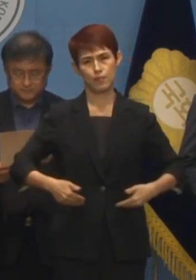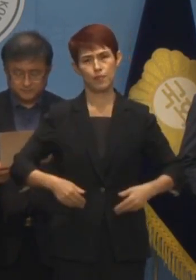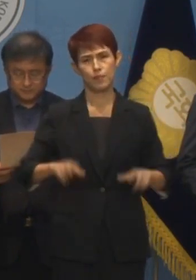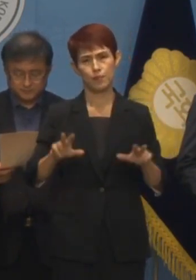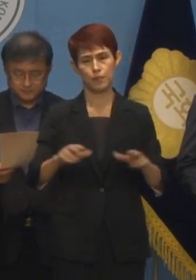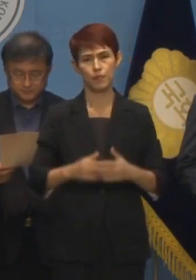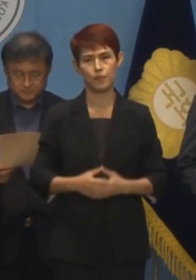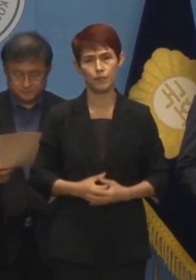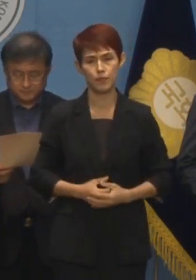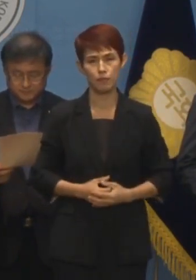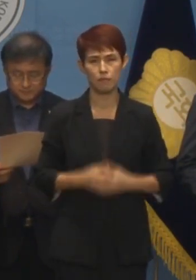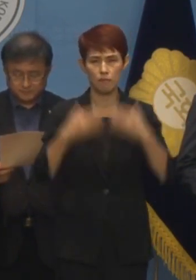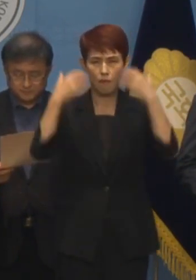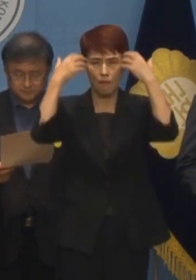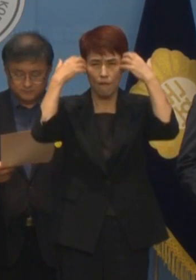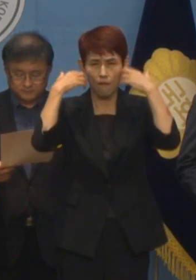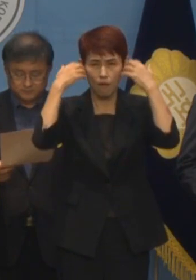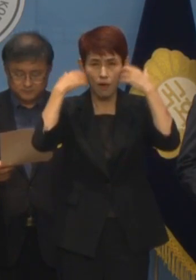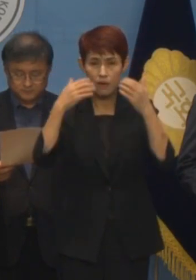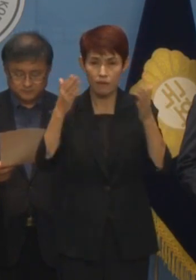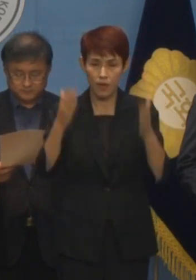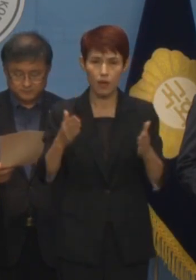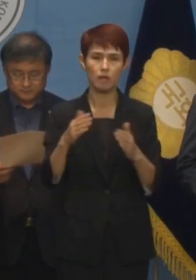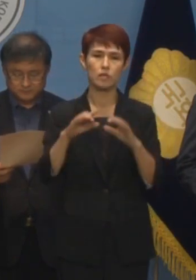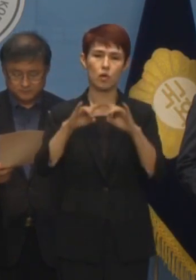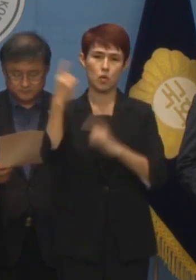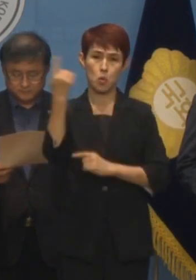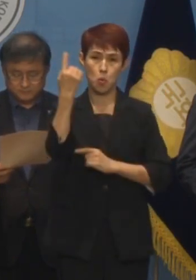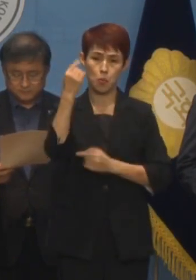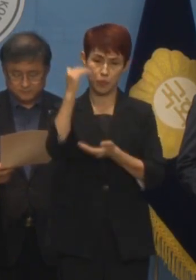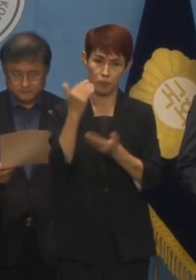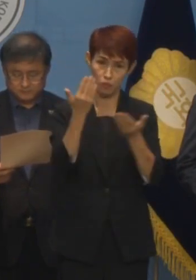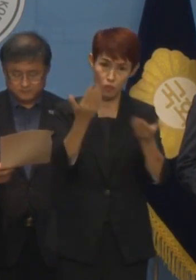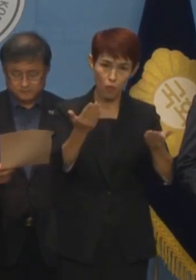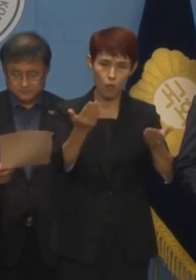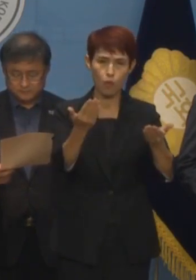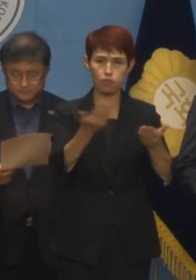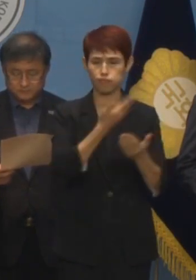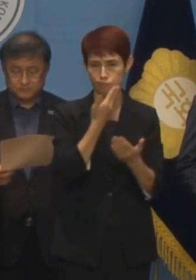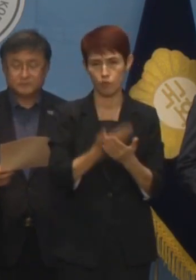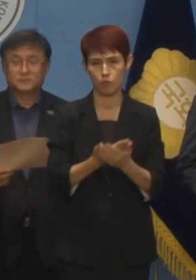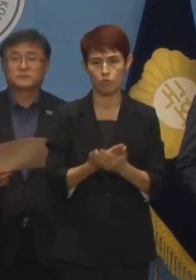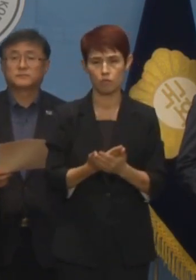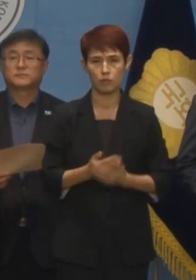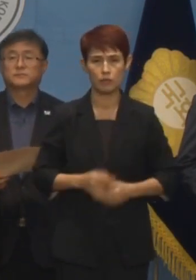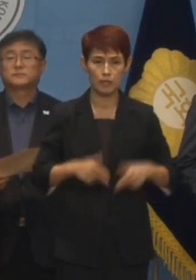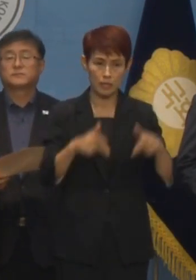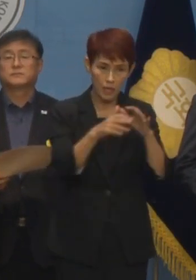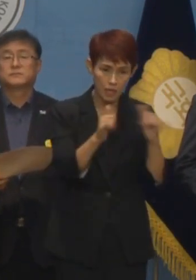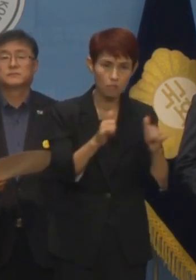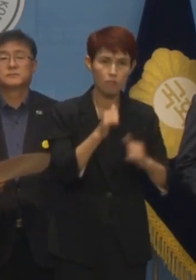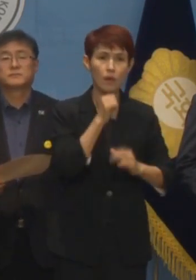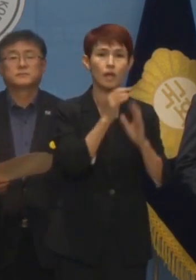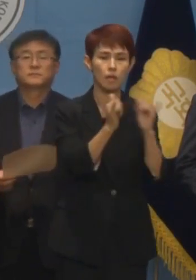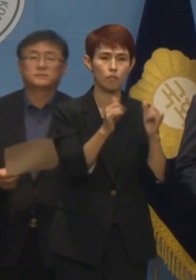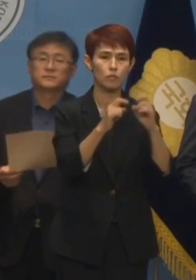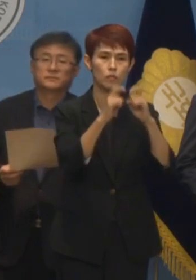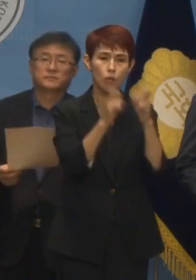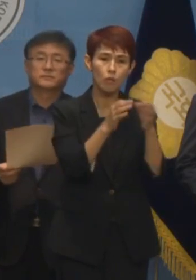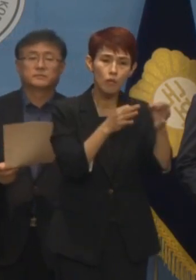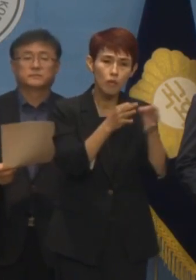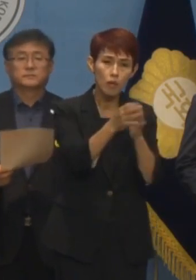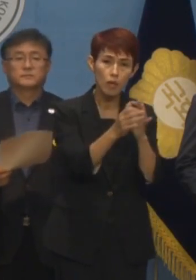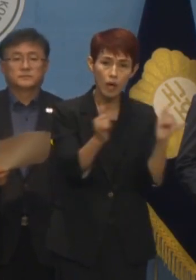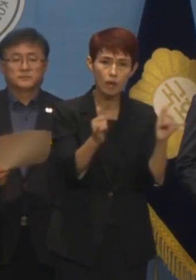때입니다. 폭염기 전기료 감면은 그 시작입니다. 당장 취약계층과 소상공인에 대한